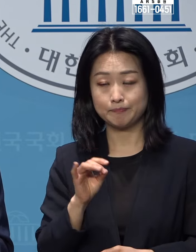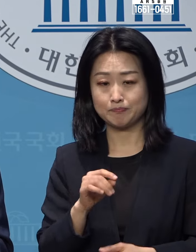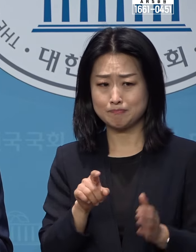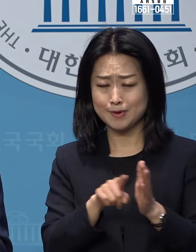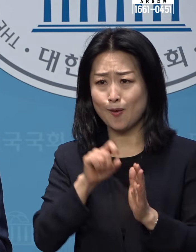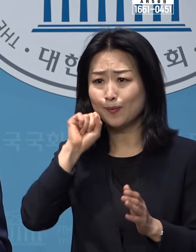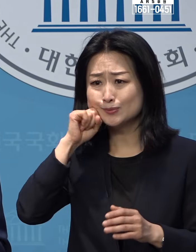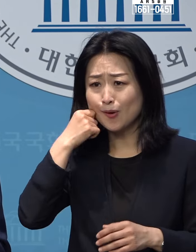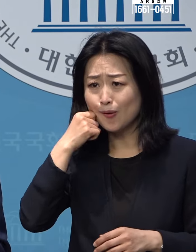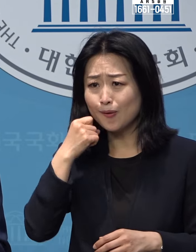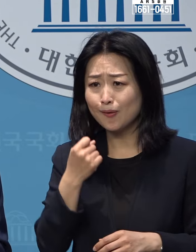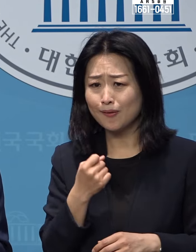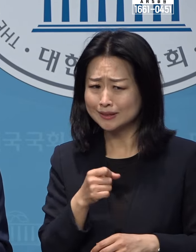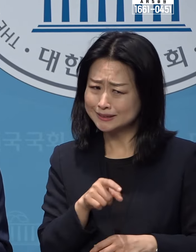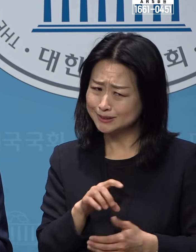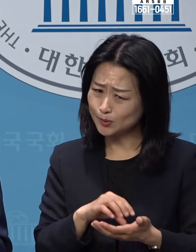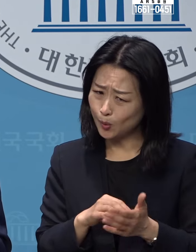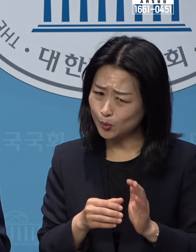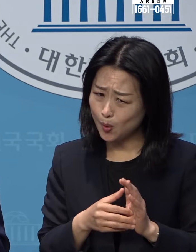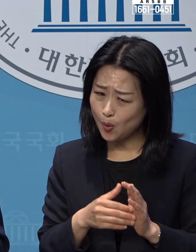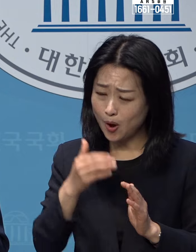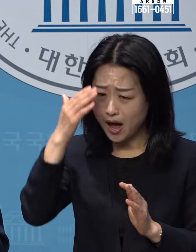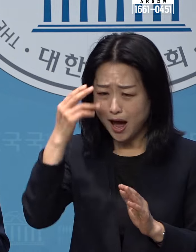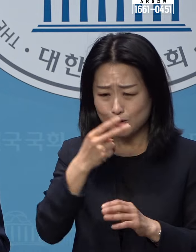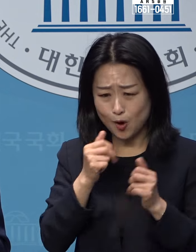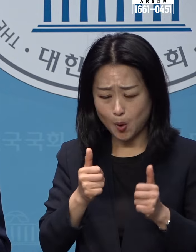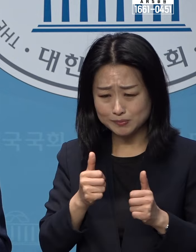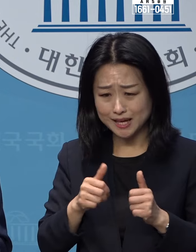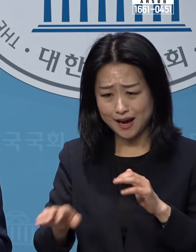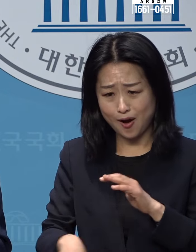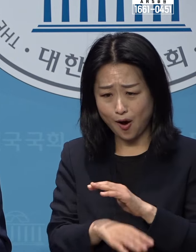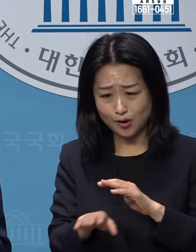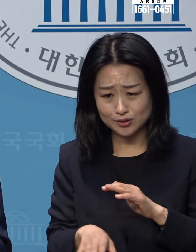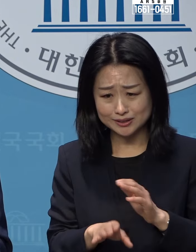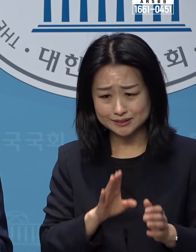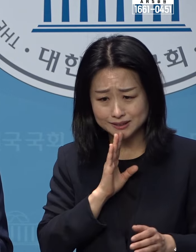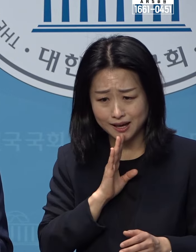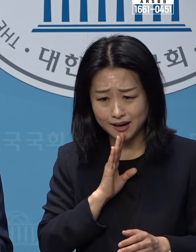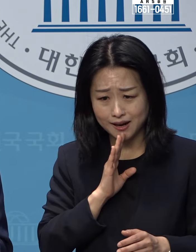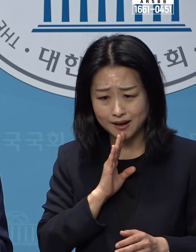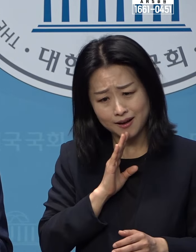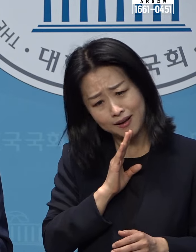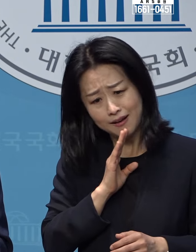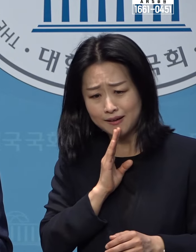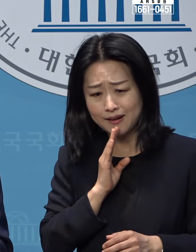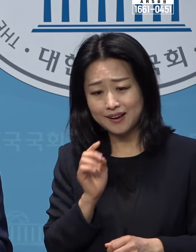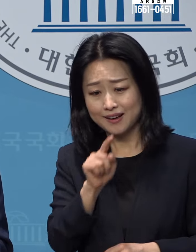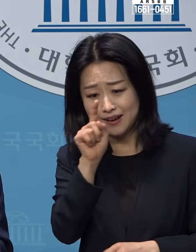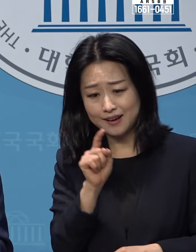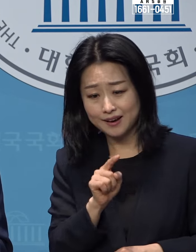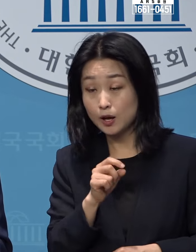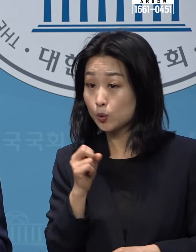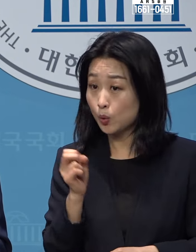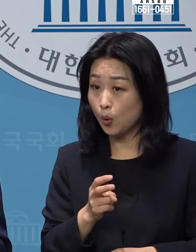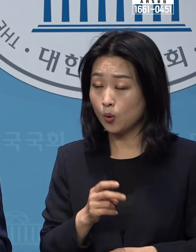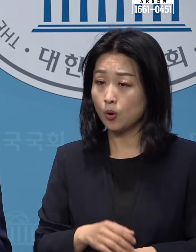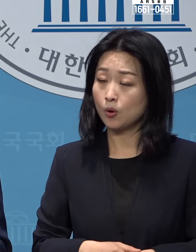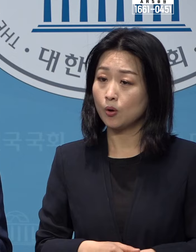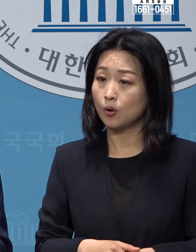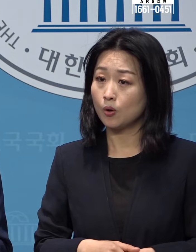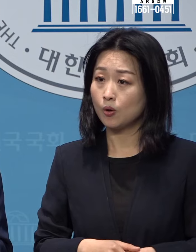믿기 어려웠습니다. 그렇게까지 대한민국 검찰이 망가졌다고 생각하지 않았기 때문입니다. 의심 반 우려